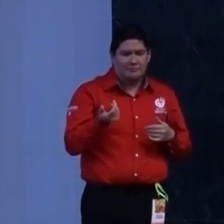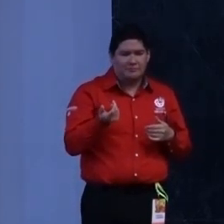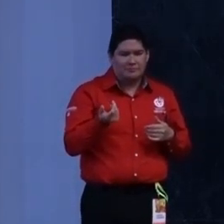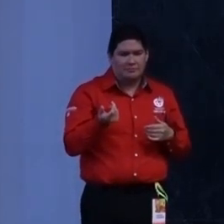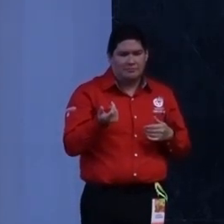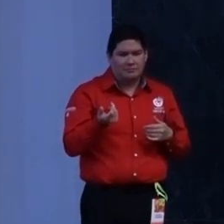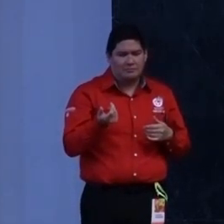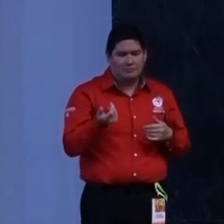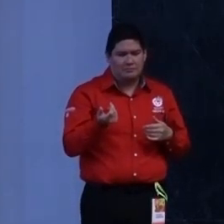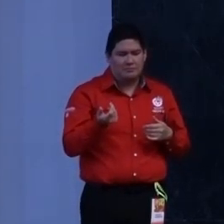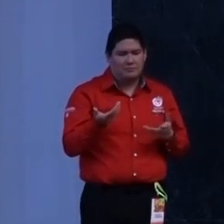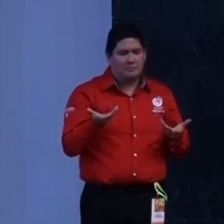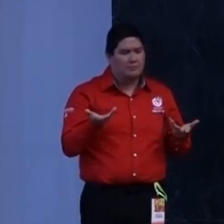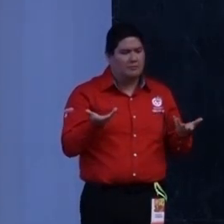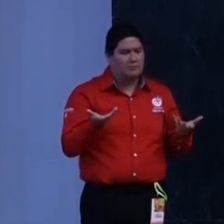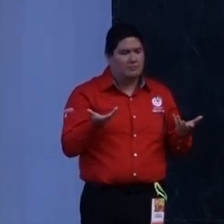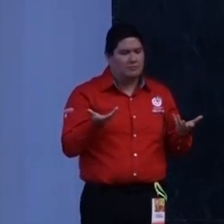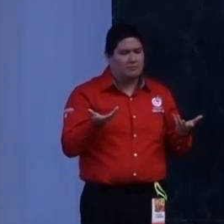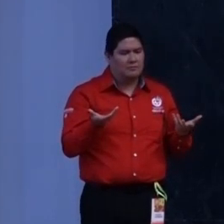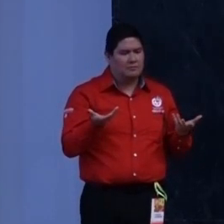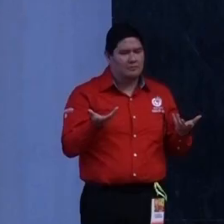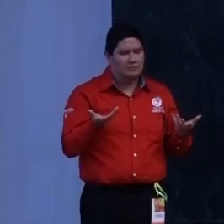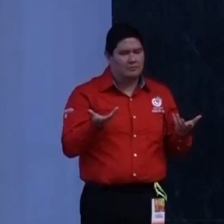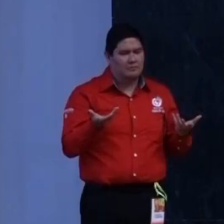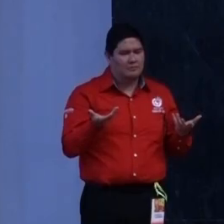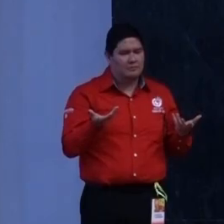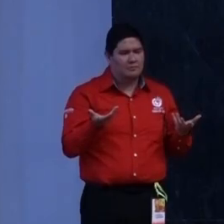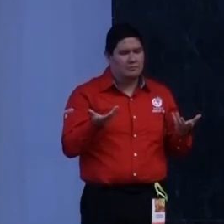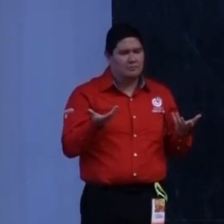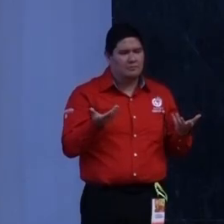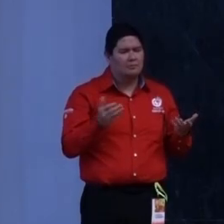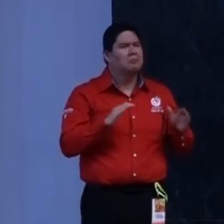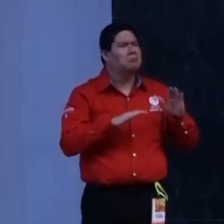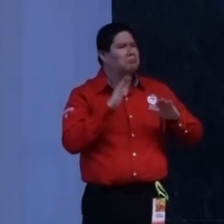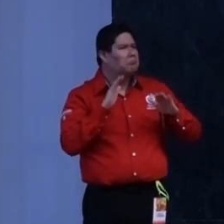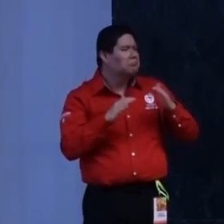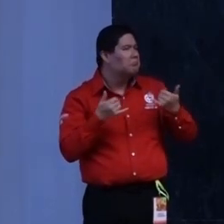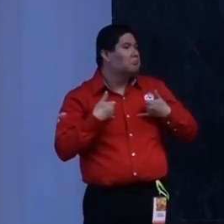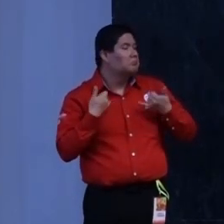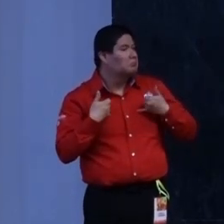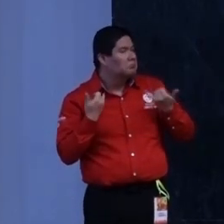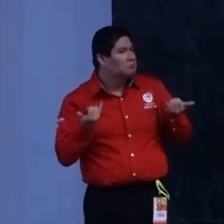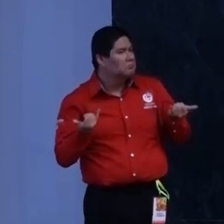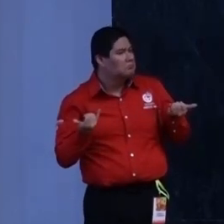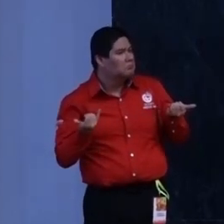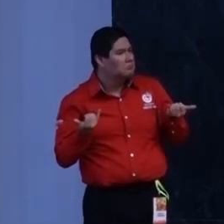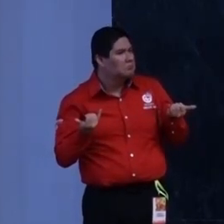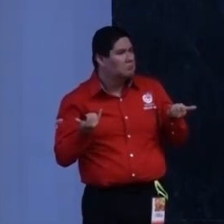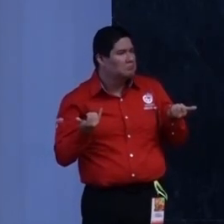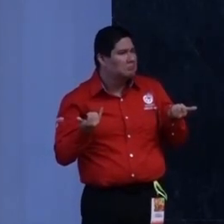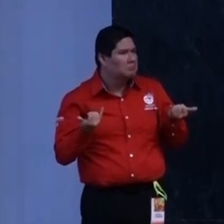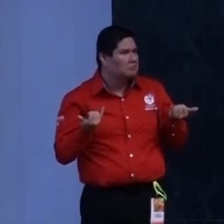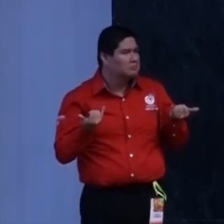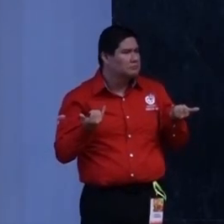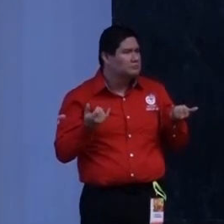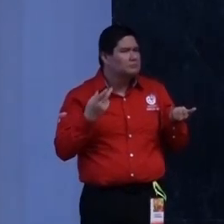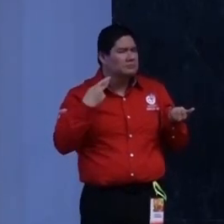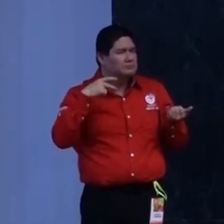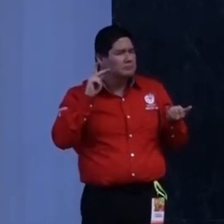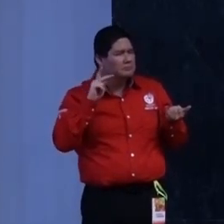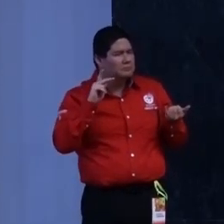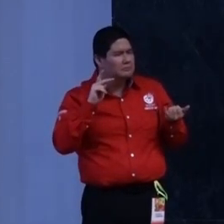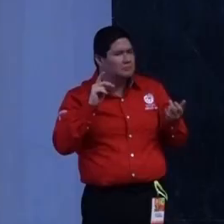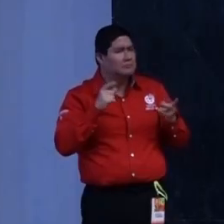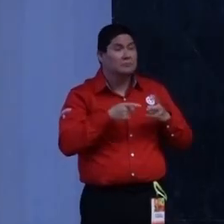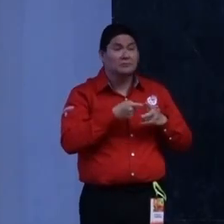chico verbal, a lo mejor es un chico, pero